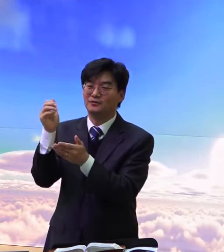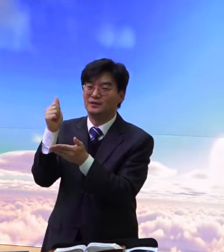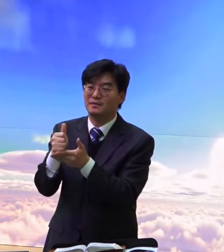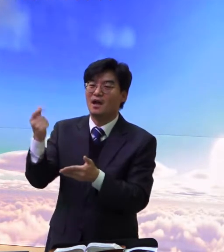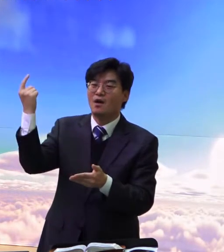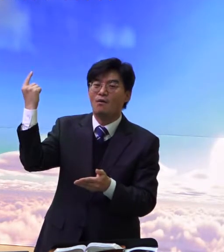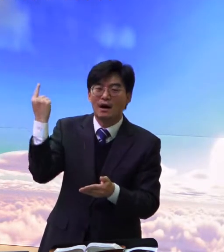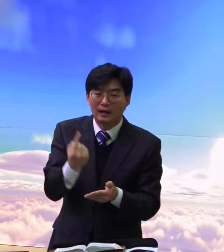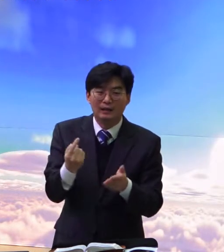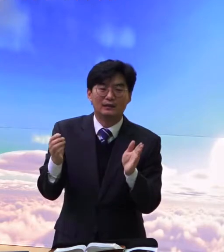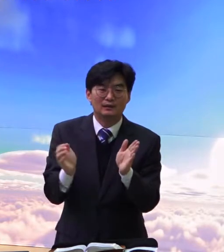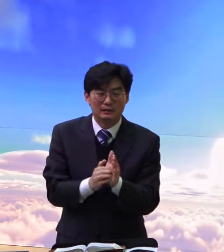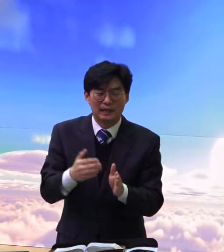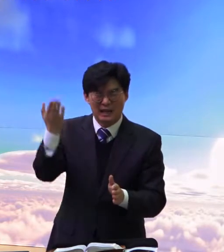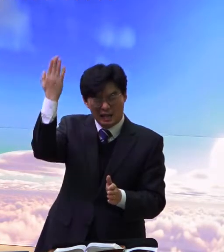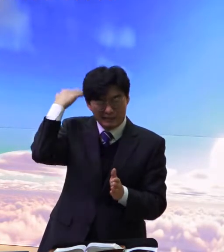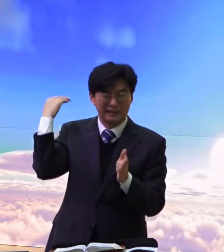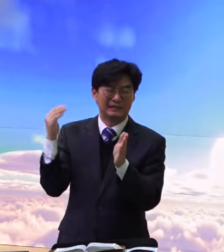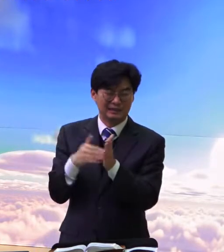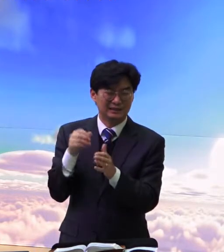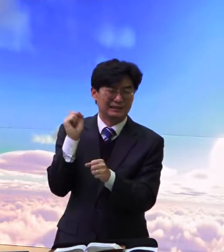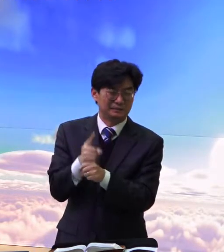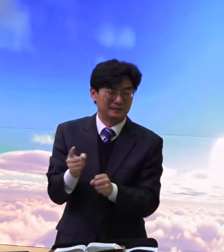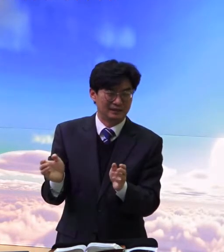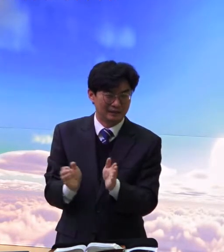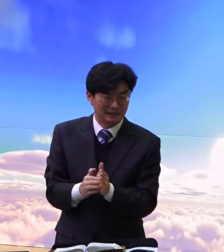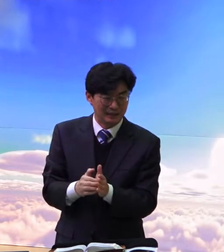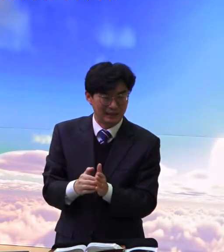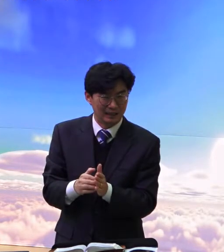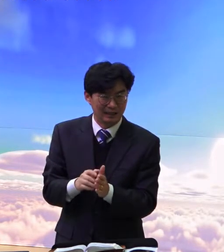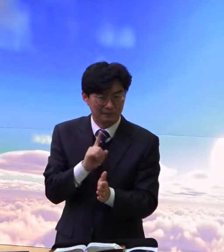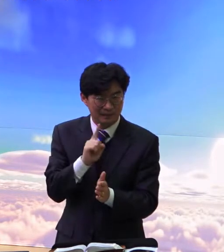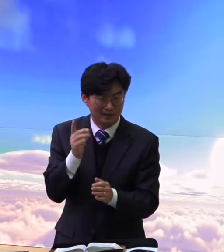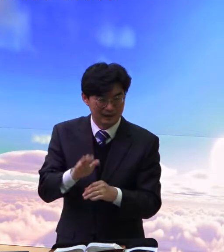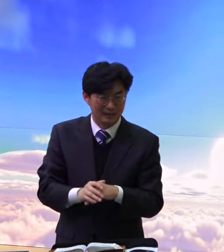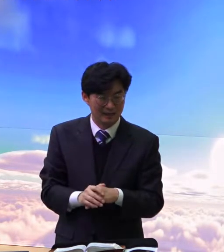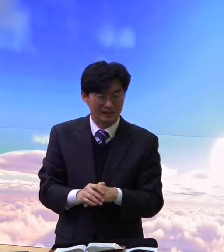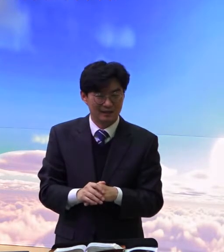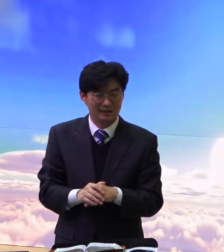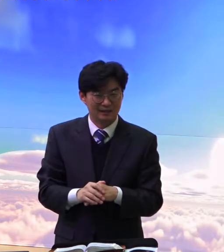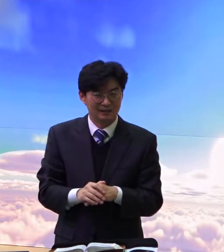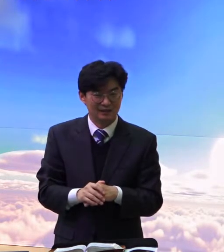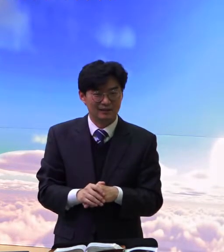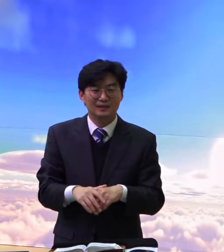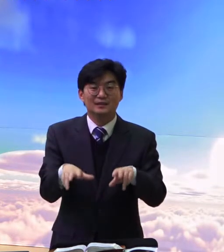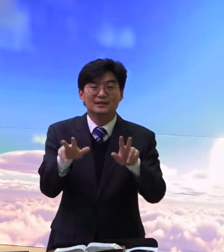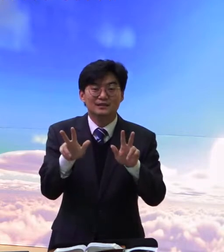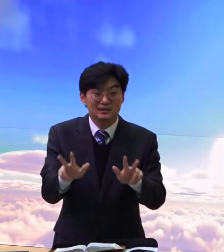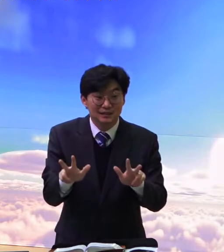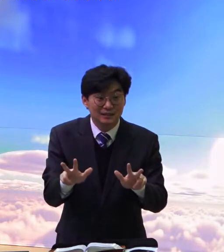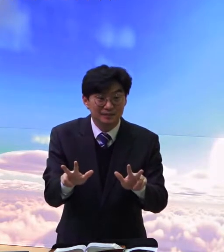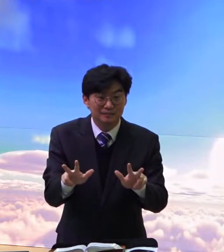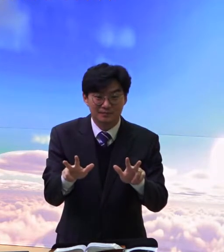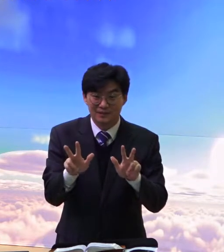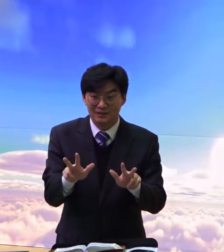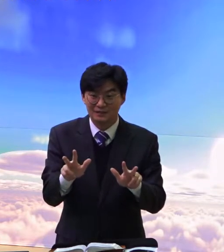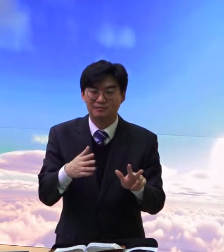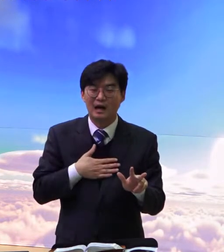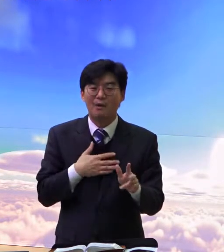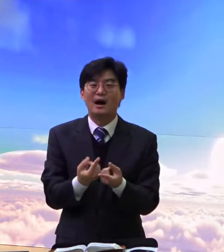2020년 전에 오신 아기 예수님, 그 예수님만 기억하고 생각할 뿐이지 지금 여기에서 나와